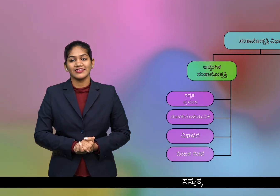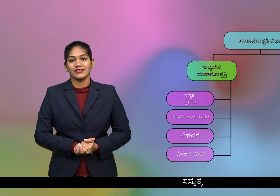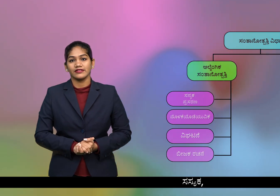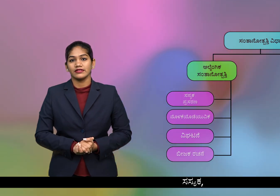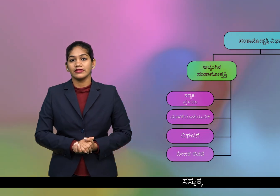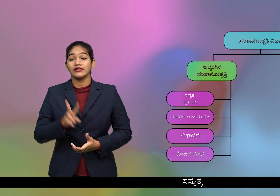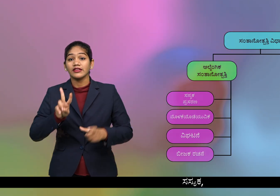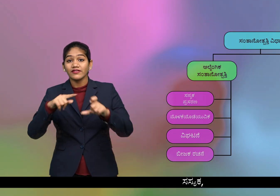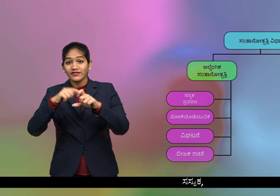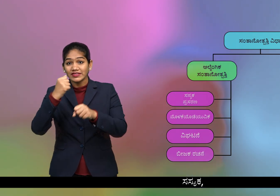ಸಸ್ಯಕ,